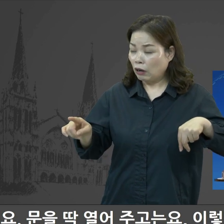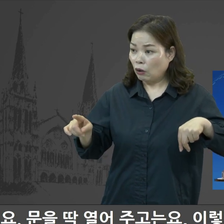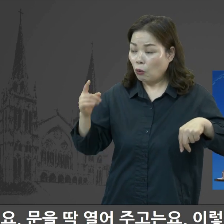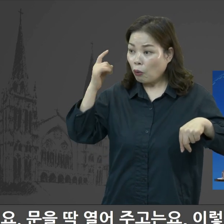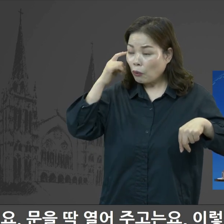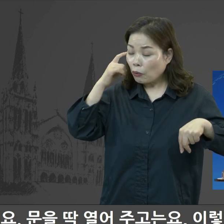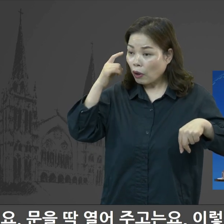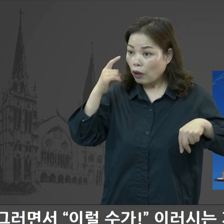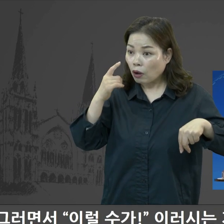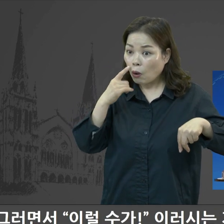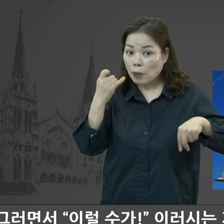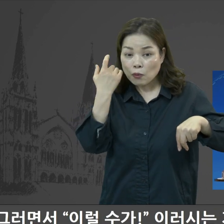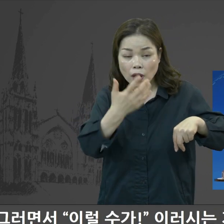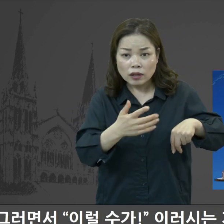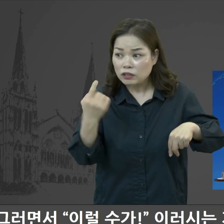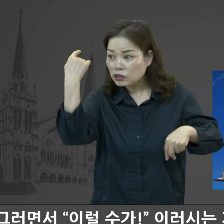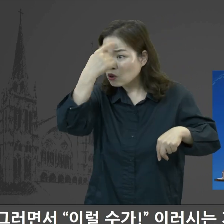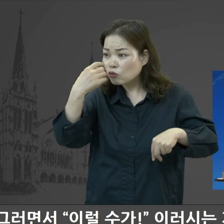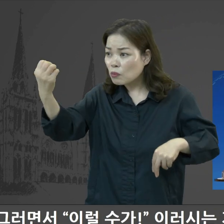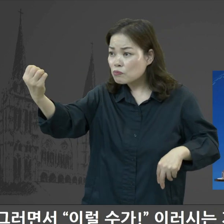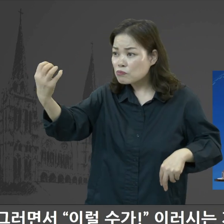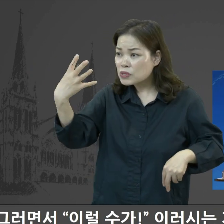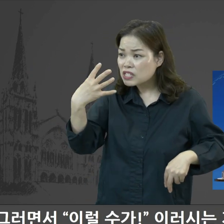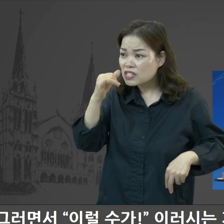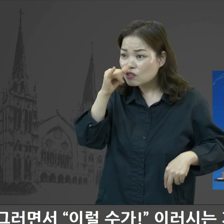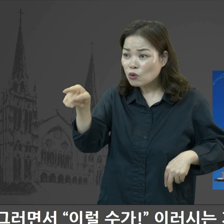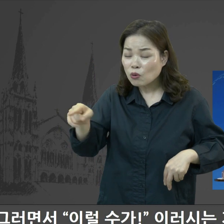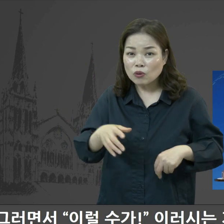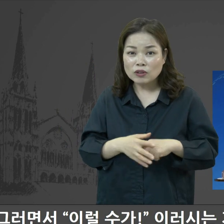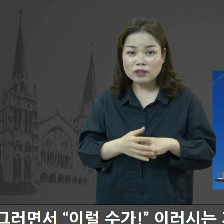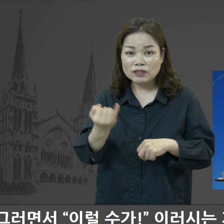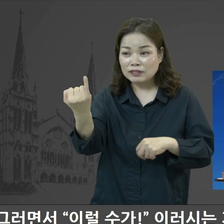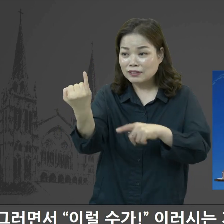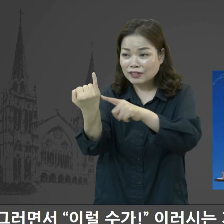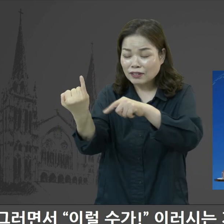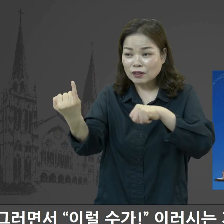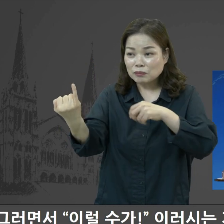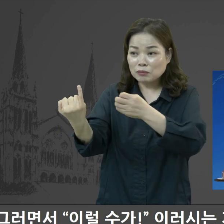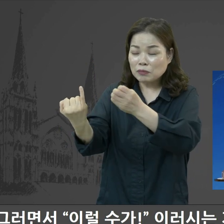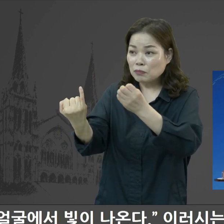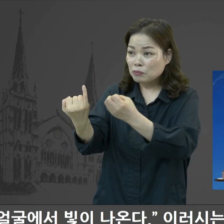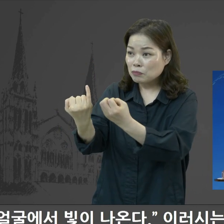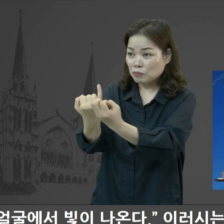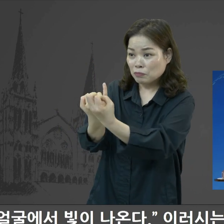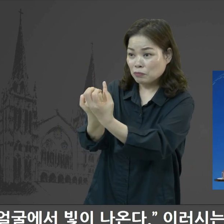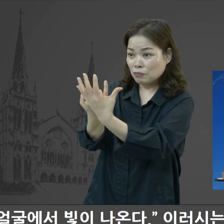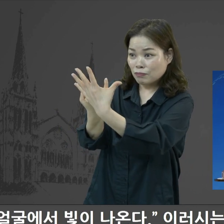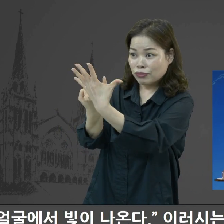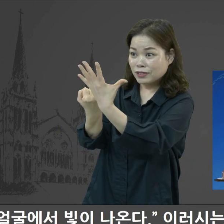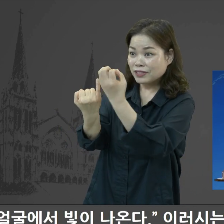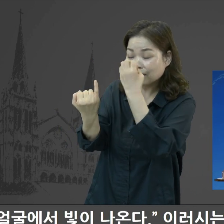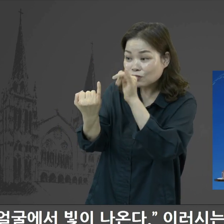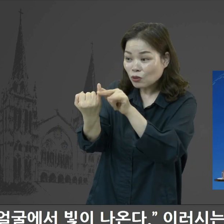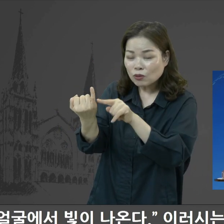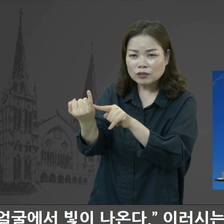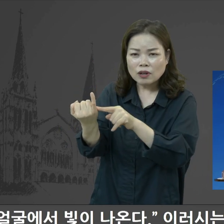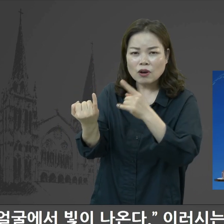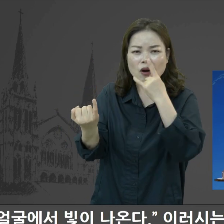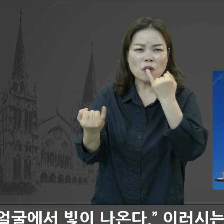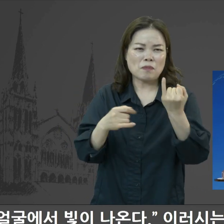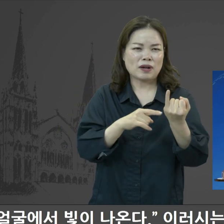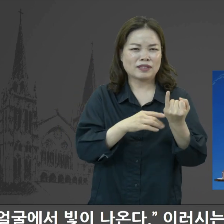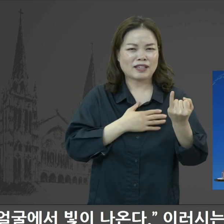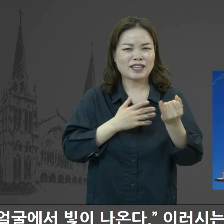엄마 왜? 그랬더니 네 얼굴에서 빛이 난다 이러시는 거예요. 그래서 내가 그래요? 그러면서도 우리